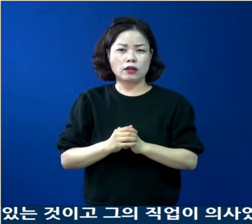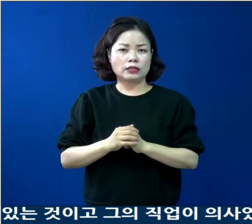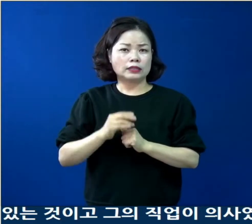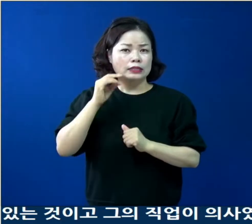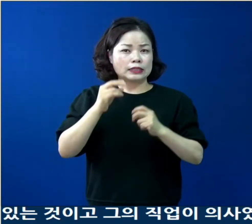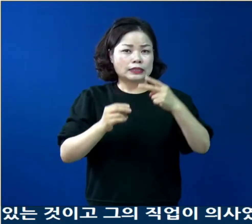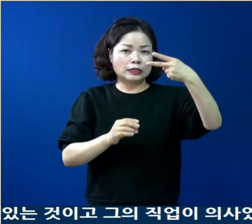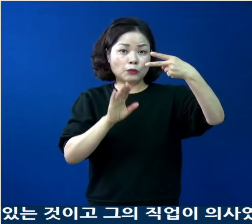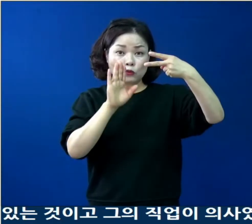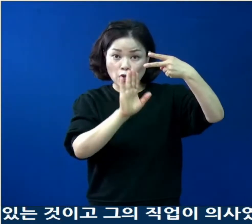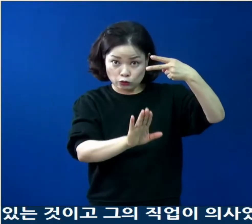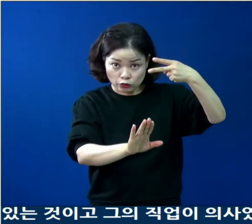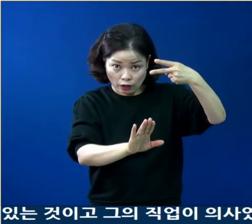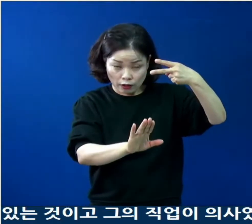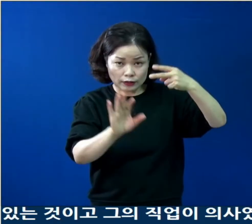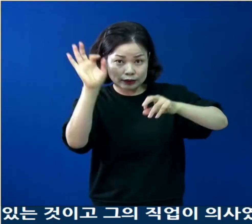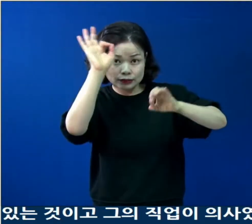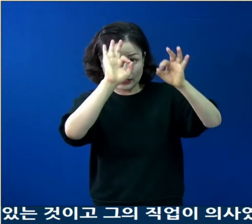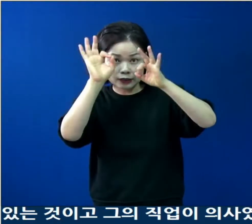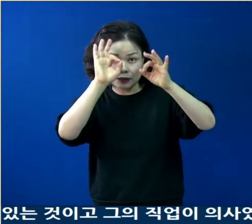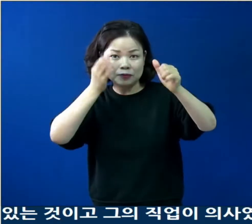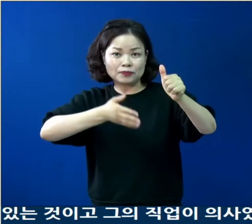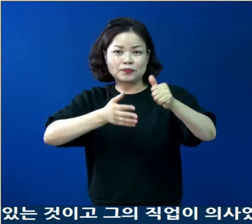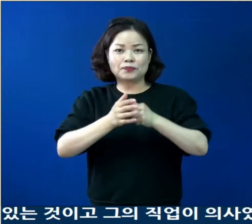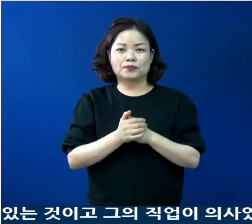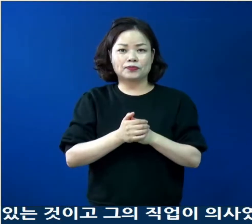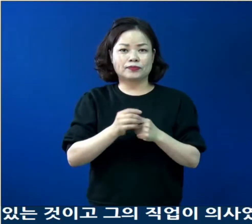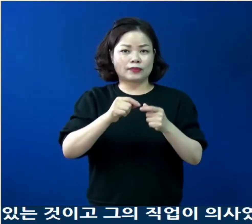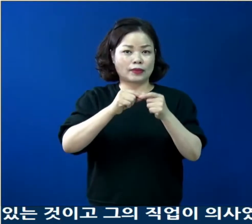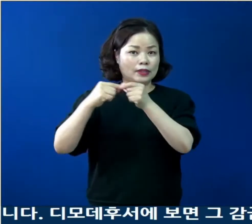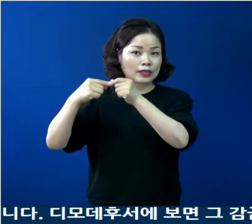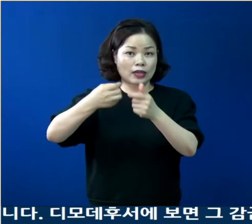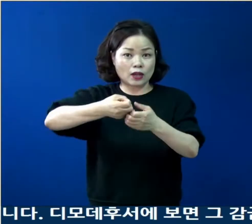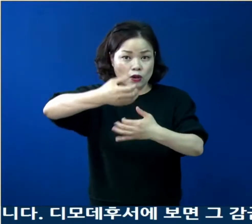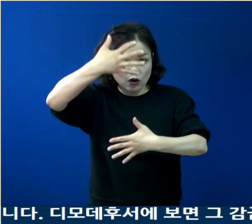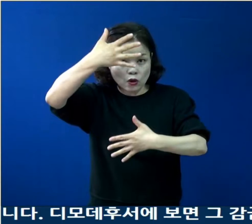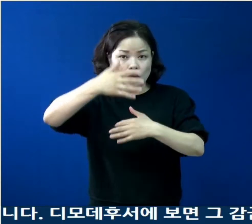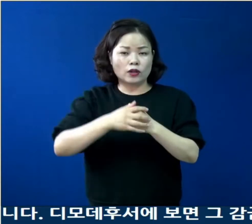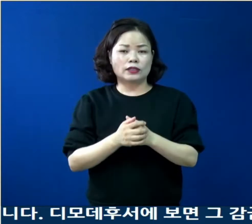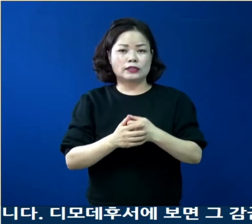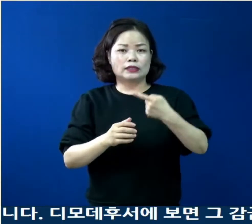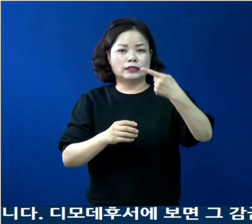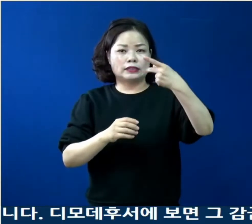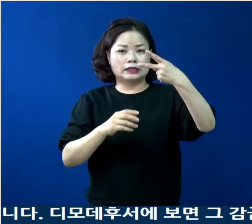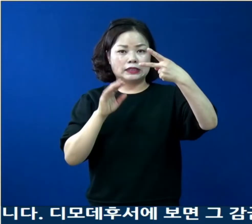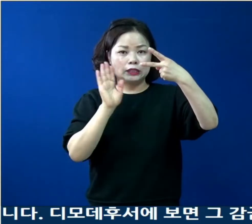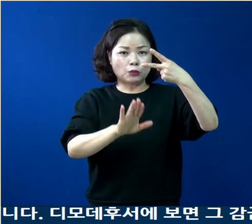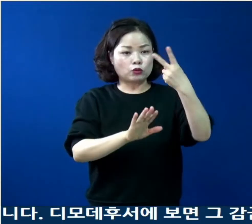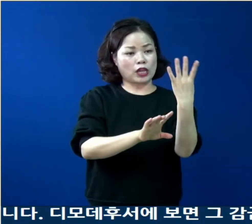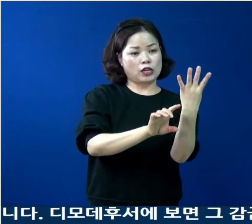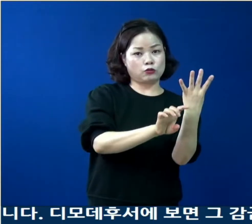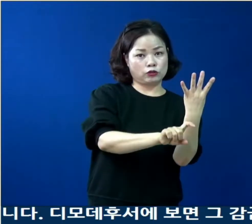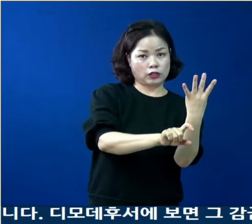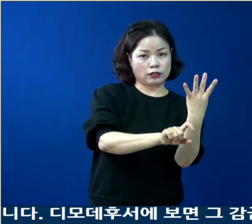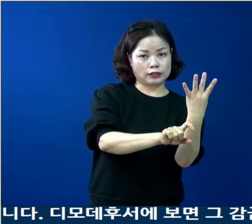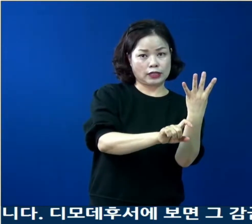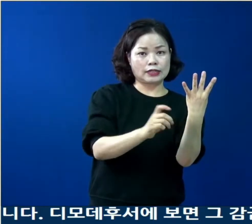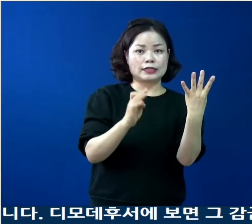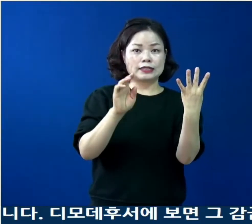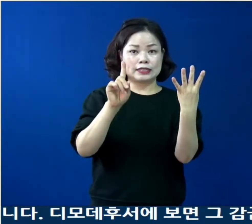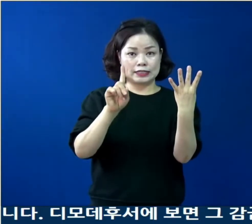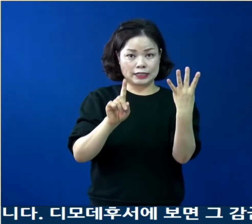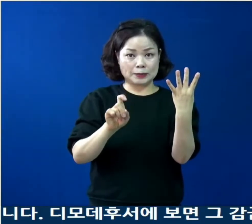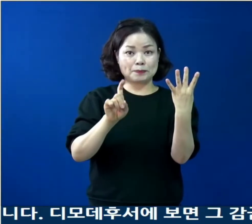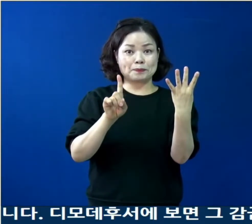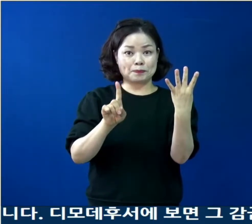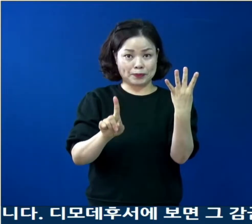디모데 후서를 한번 또 찾아봤으면 좋겠는데 저 혹시 자막으로 보겠습니다. 디모데 후서 4장